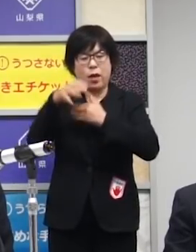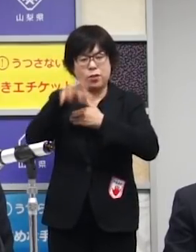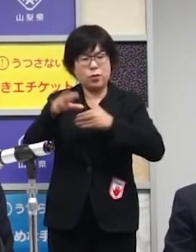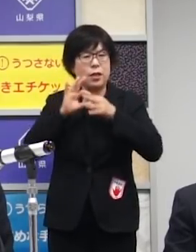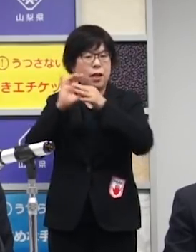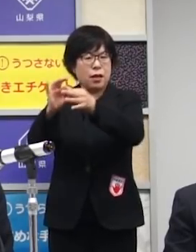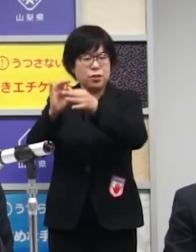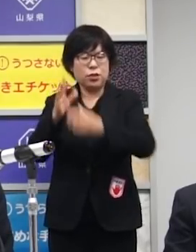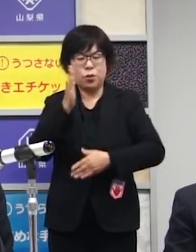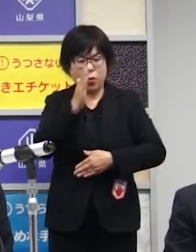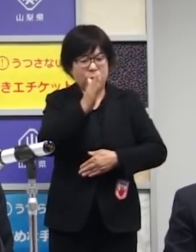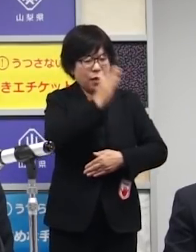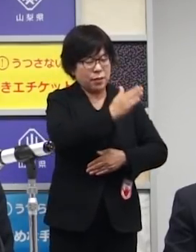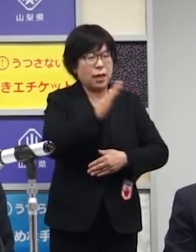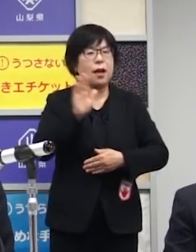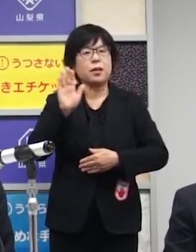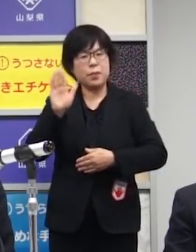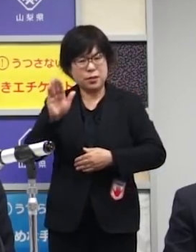ところであります。